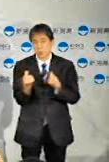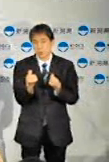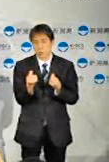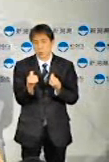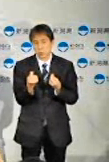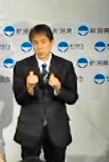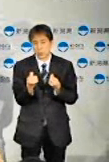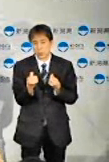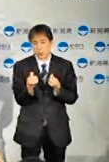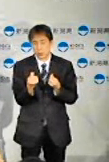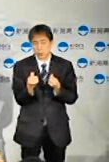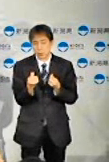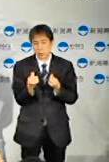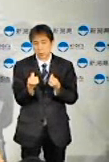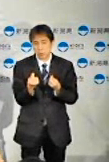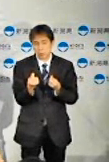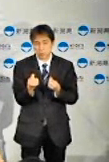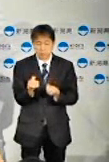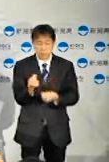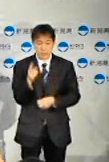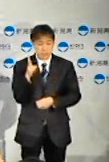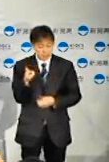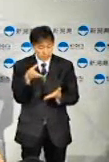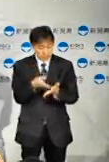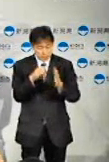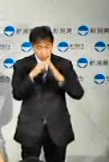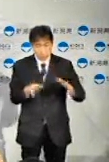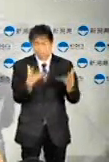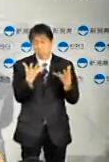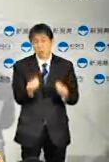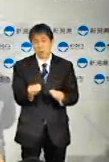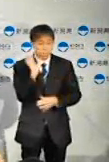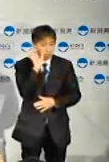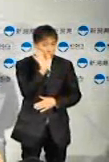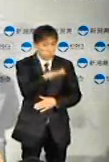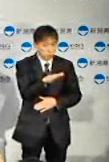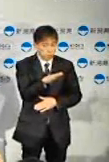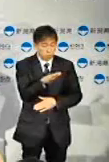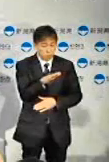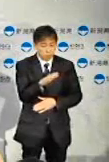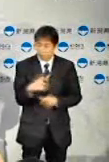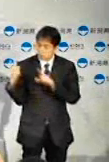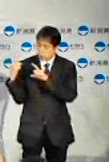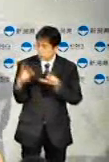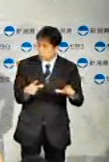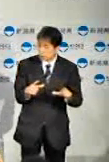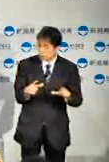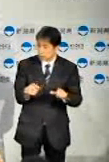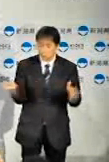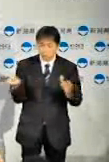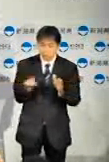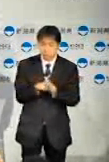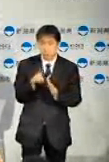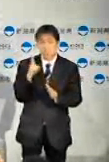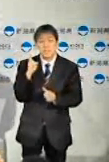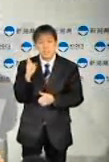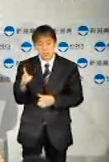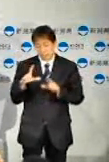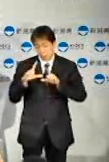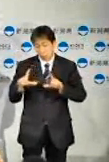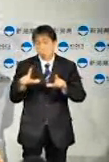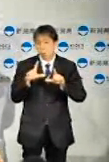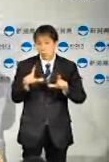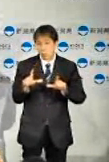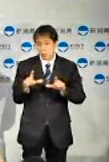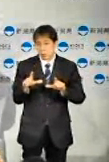ては、一応に準備された2回の説明会を得られたわけですけれども、今後 の 2回というか、これまでも報告書が出るたびにや